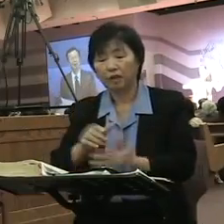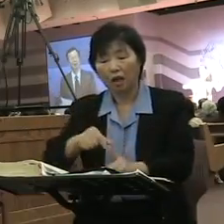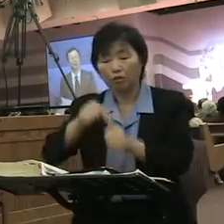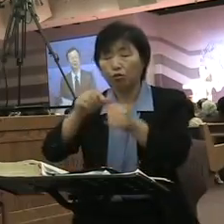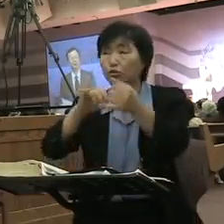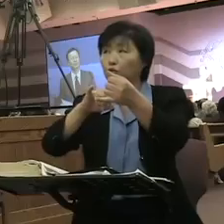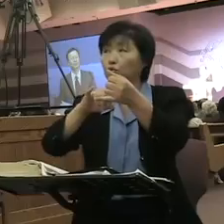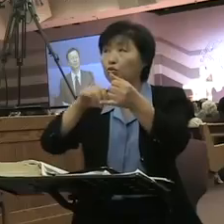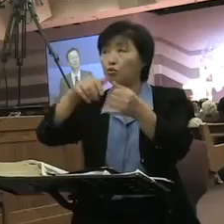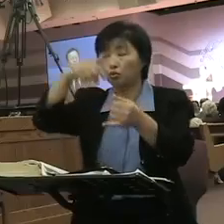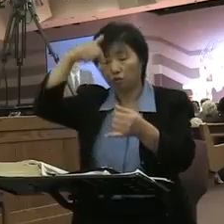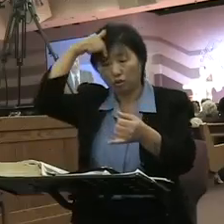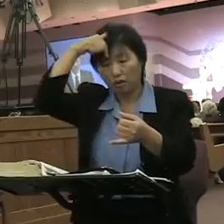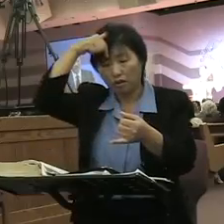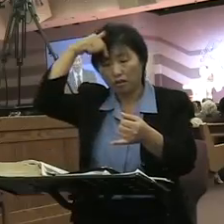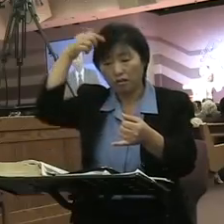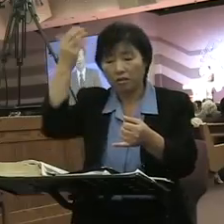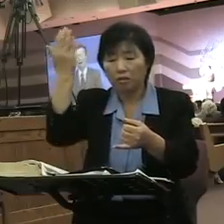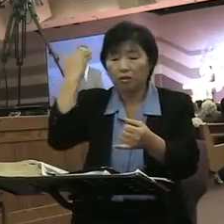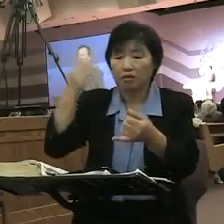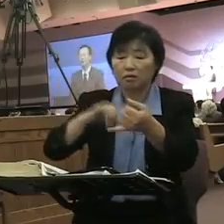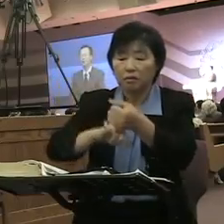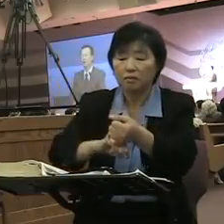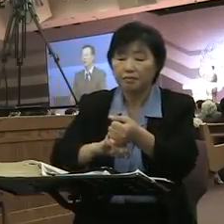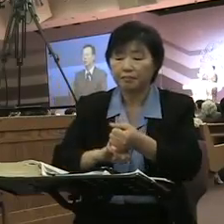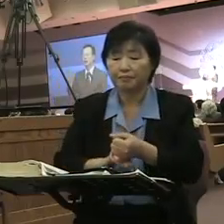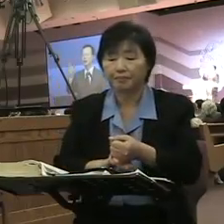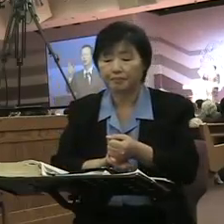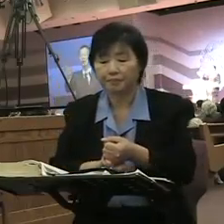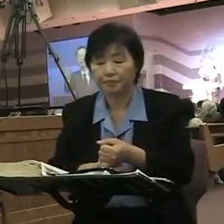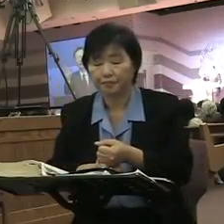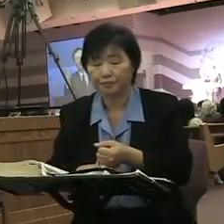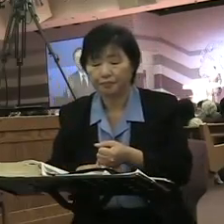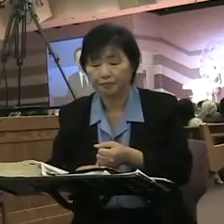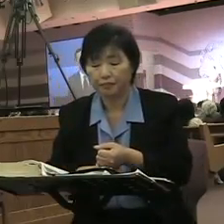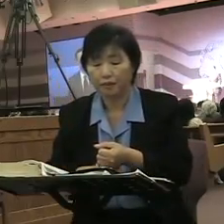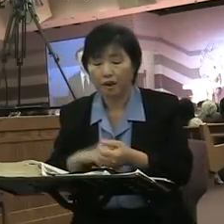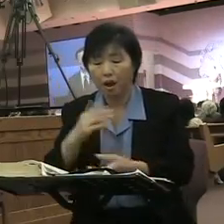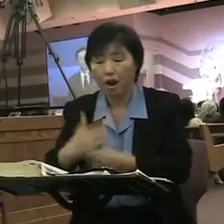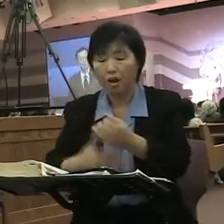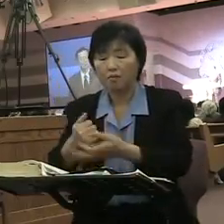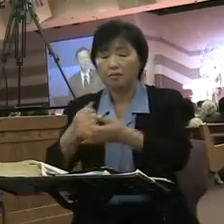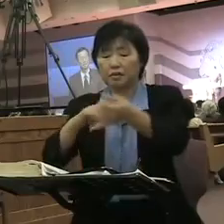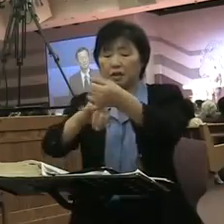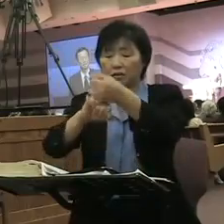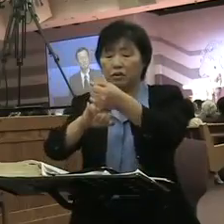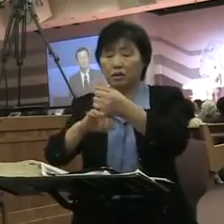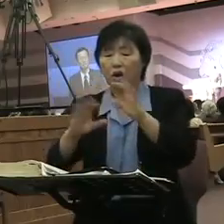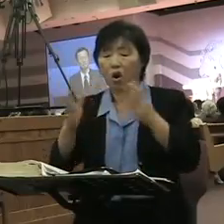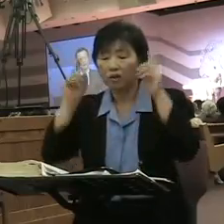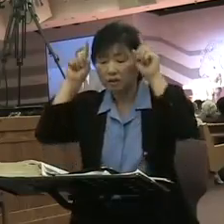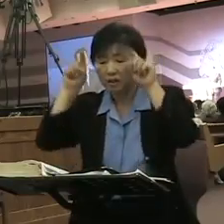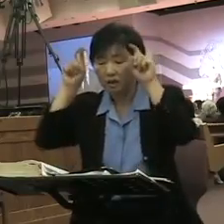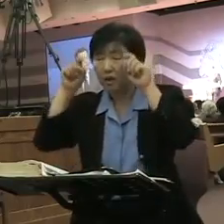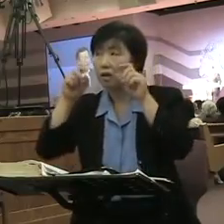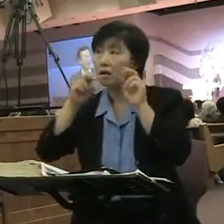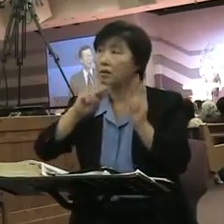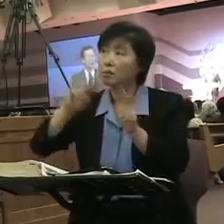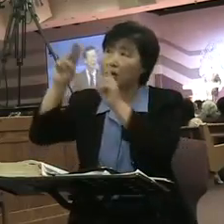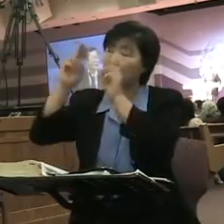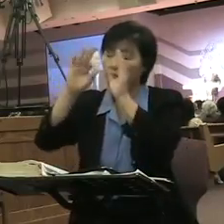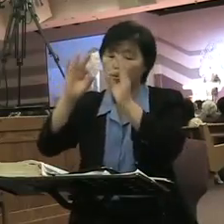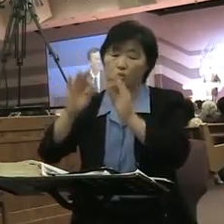구약의 모든 백성들은 바로 이 하나님께서 약속하신 어린 양을 바라보면서 살았습니다. 어린